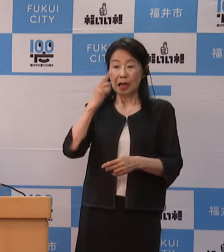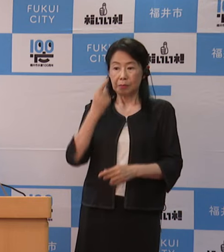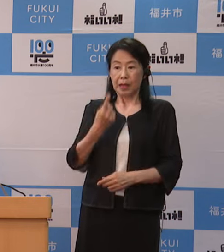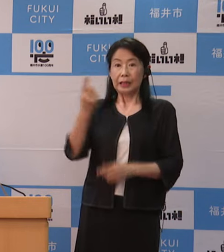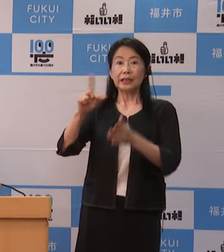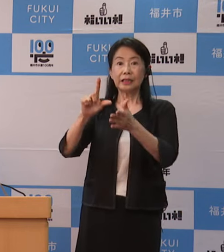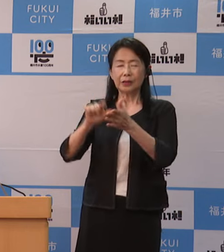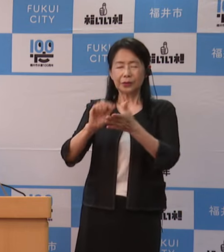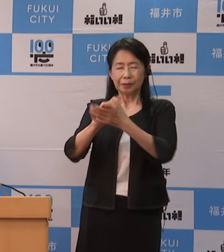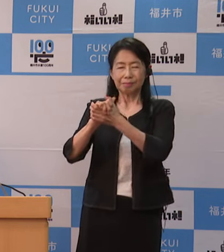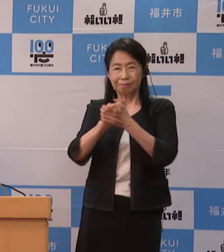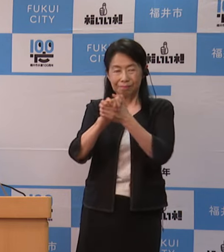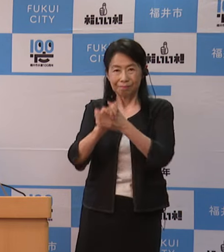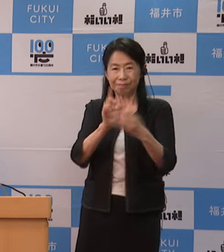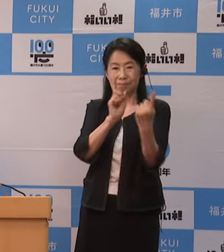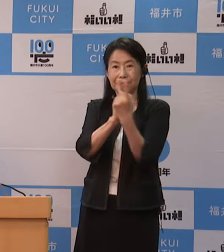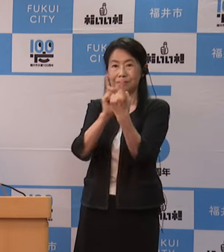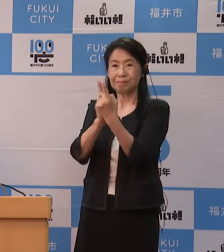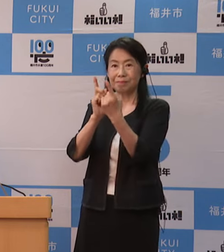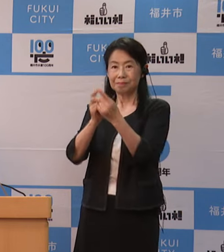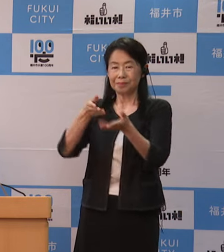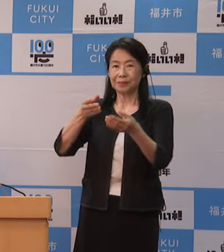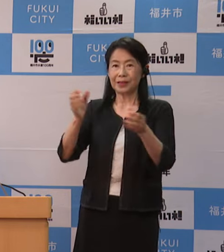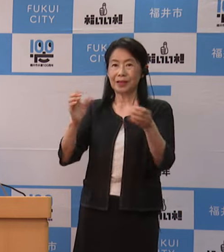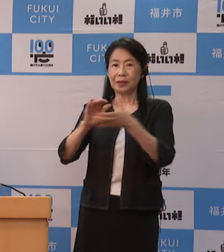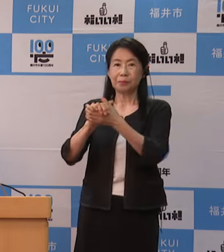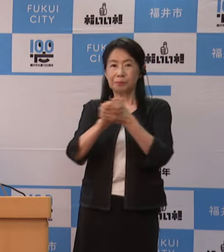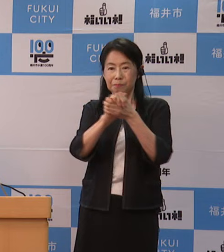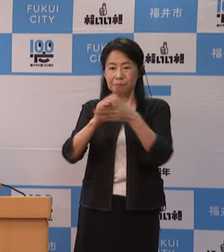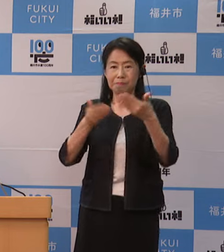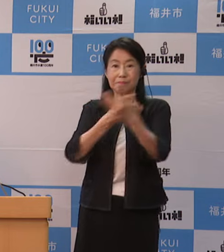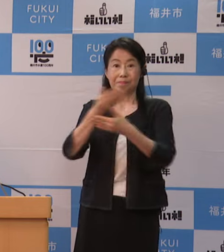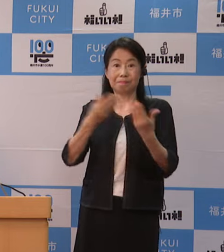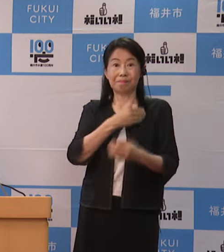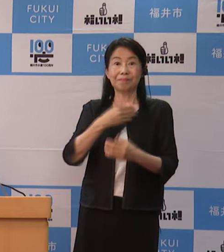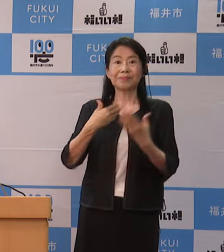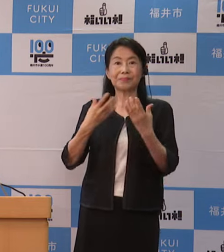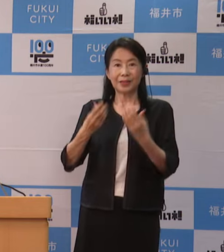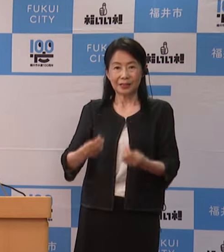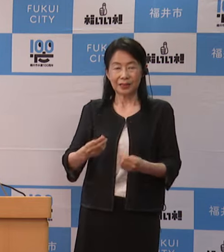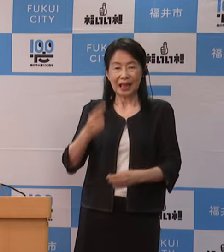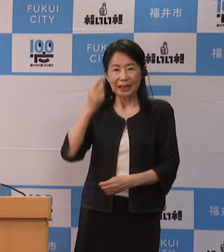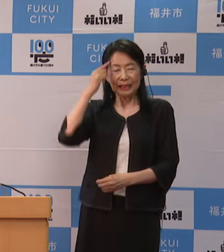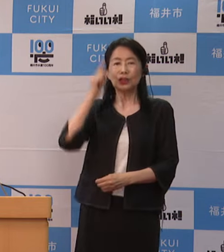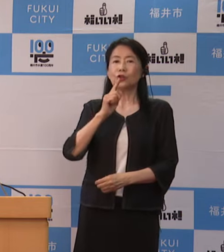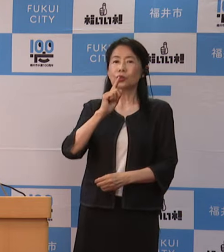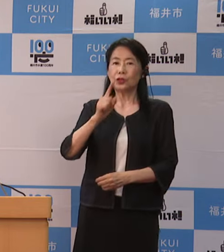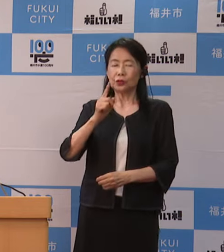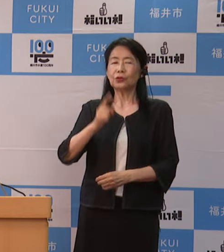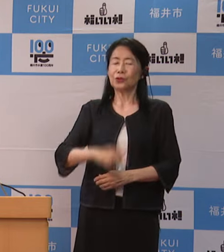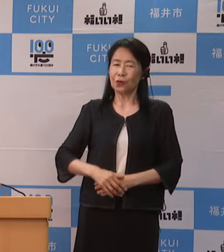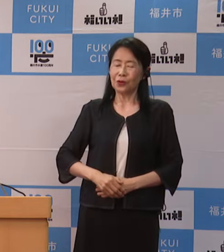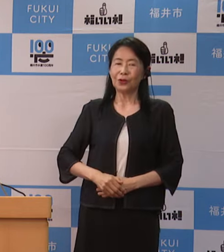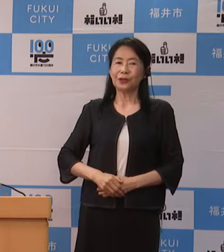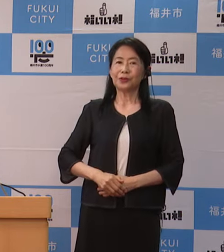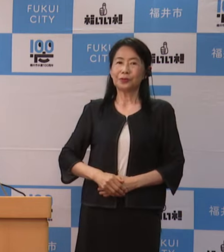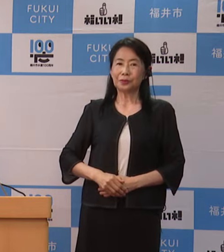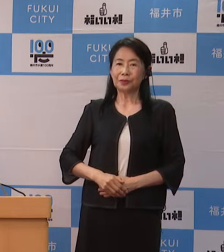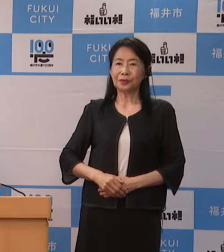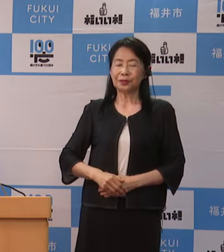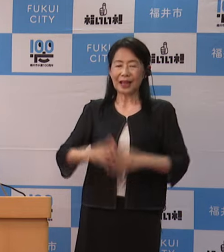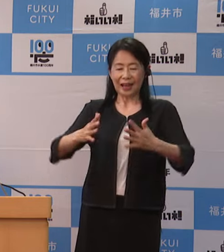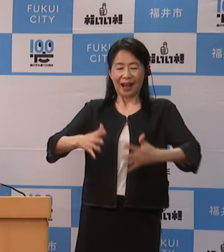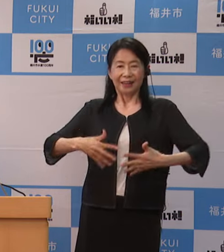しさせていただきました。まあ、印象としては非常に、まあ、素朴でというとちょっと失礼になるかもしれませんけど、